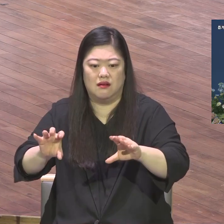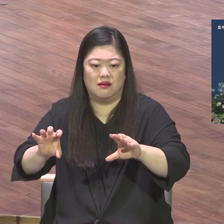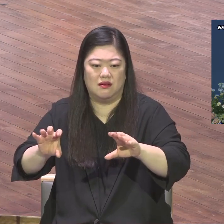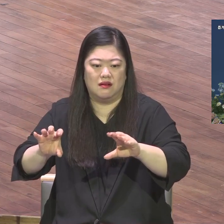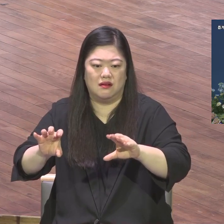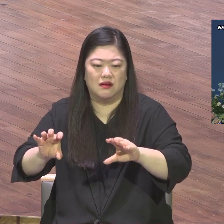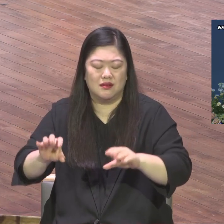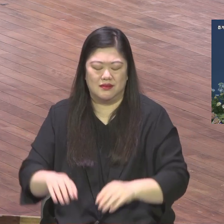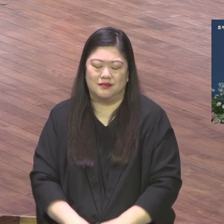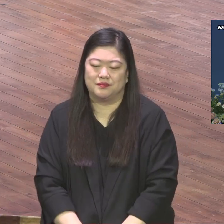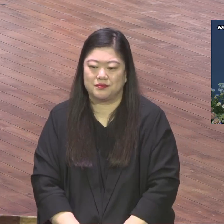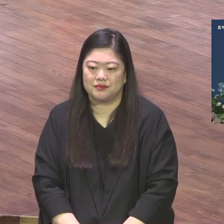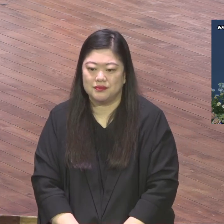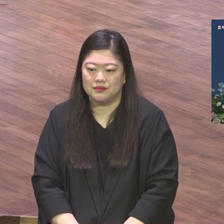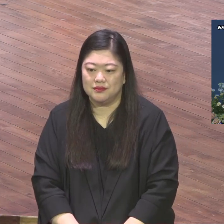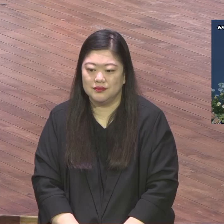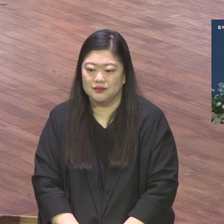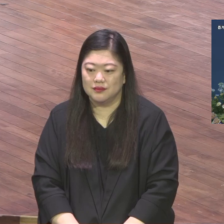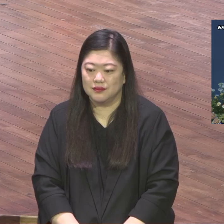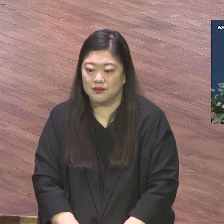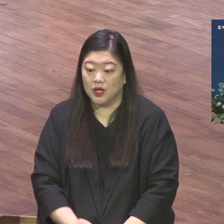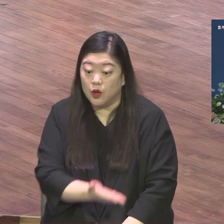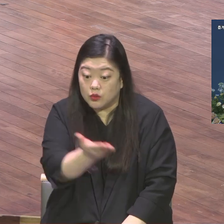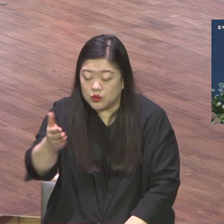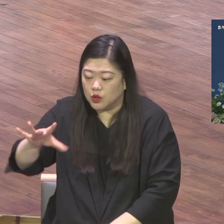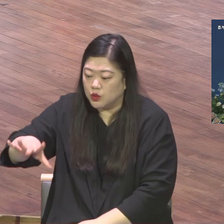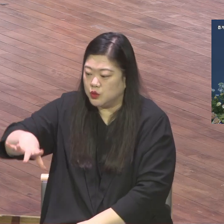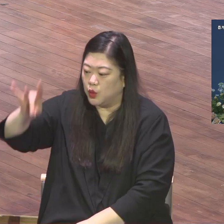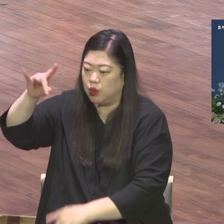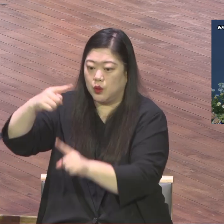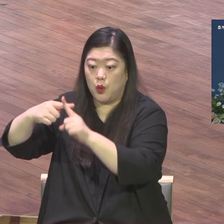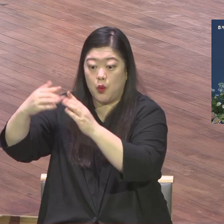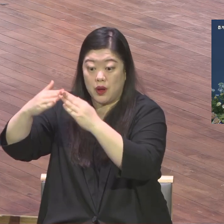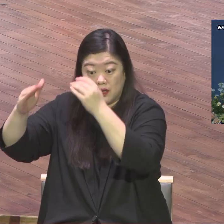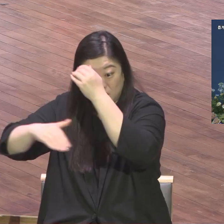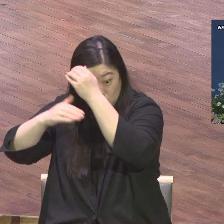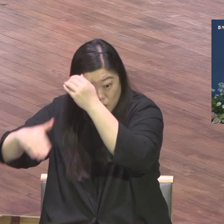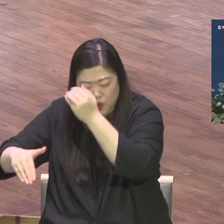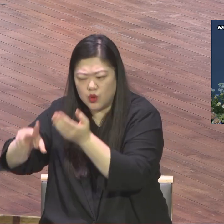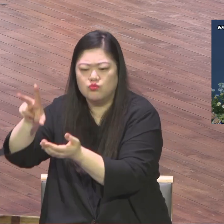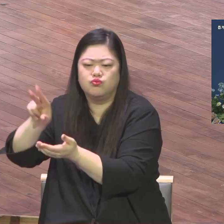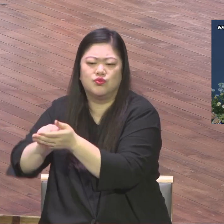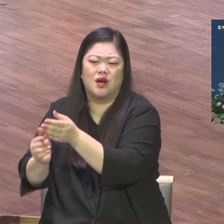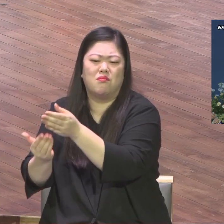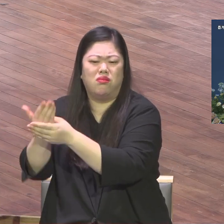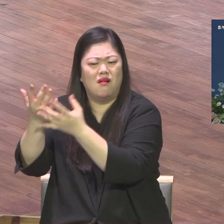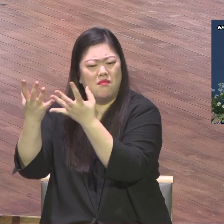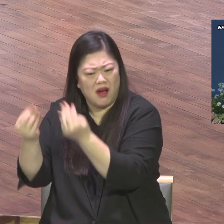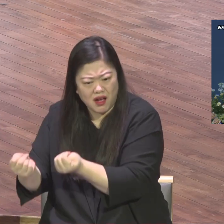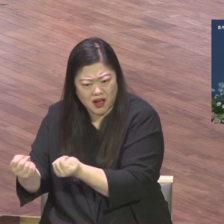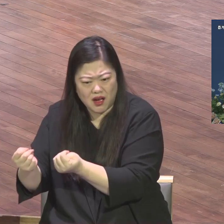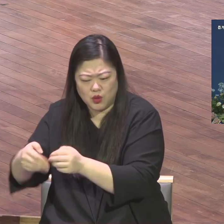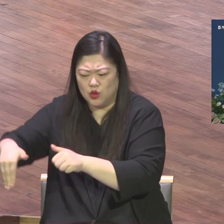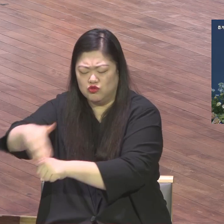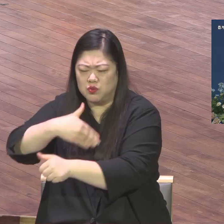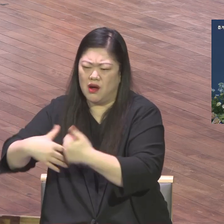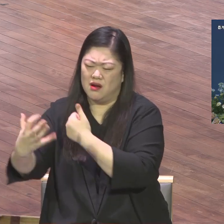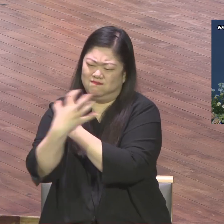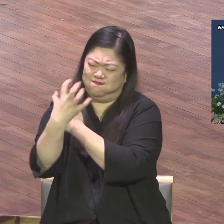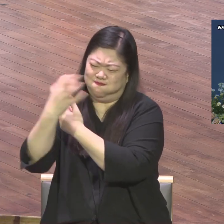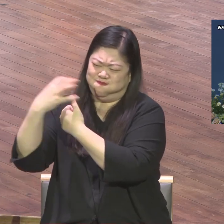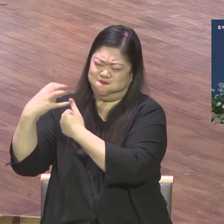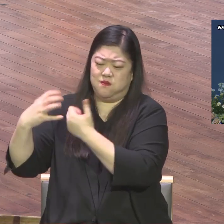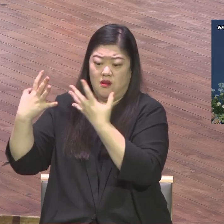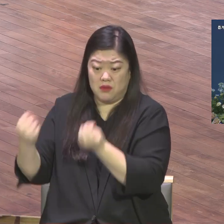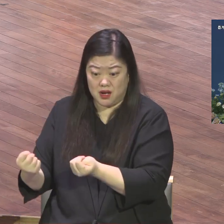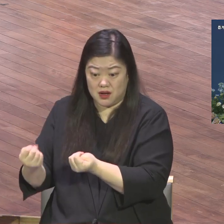영계 전 성도는 오늘 본문 말씀 통해서 초대 교회가 어떻게 문제와 이 사건 이 핍박을 영적인 축복을